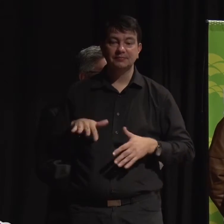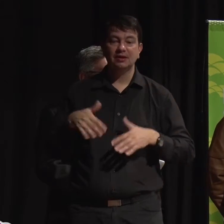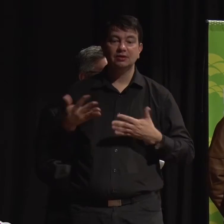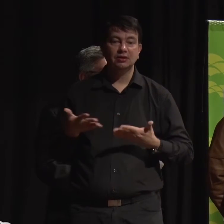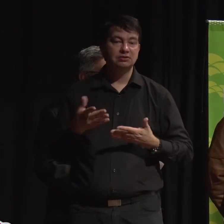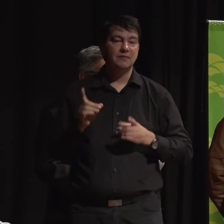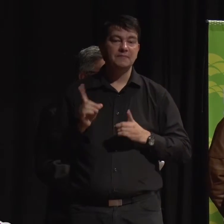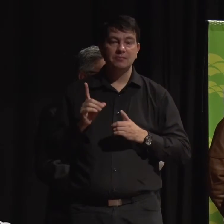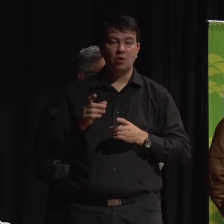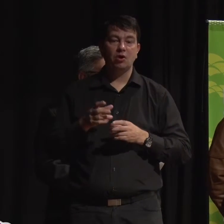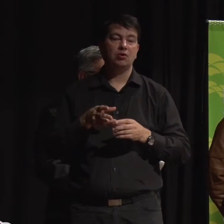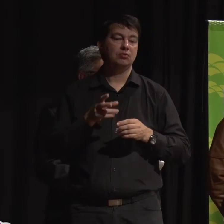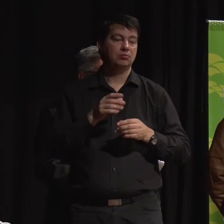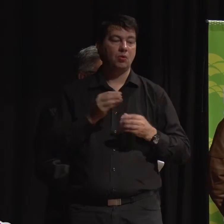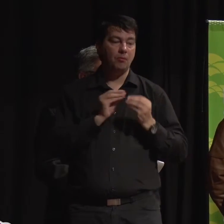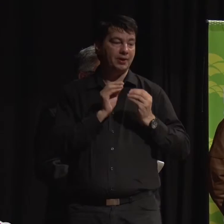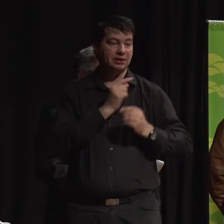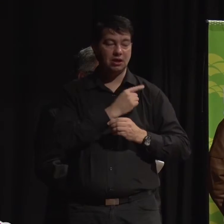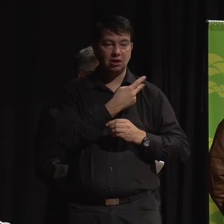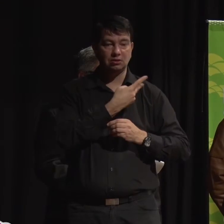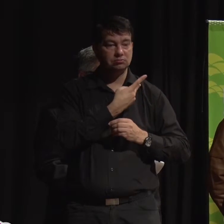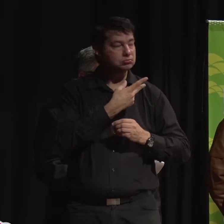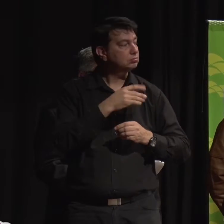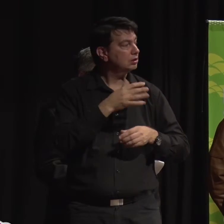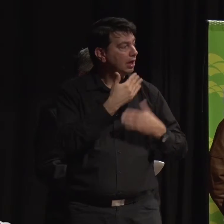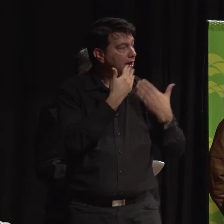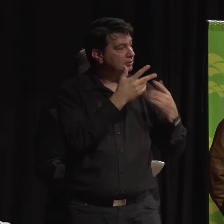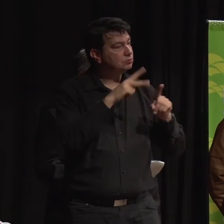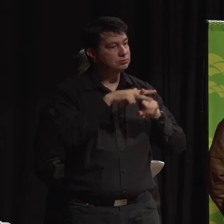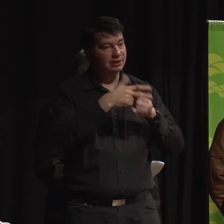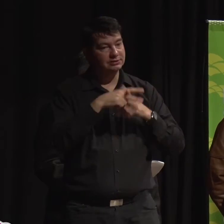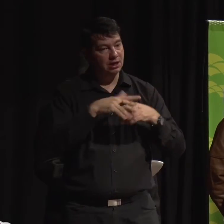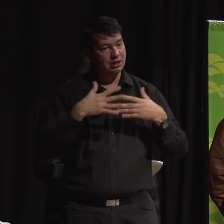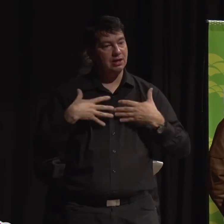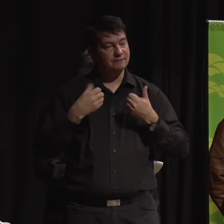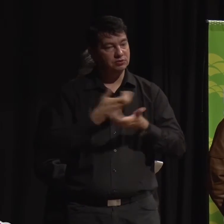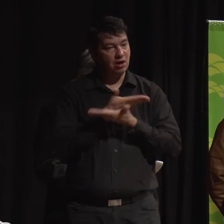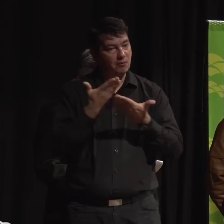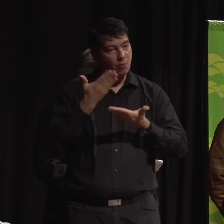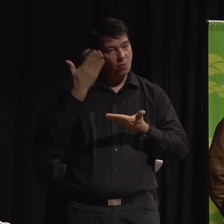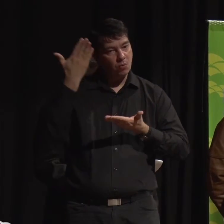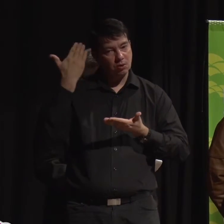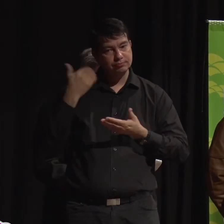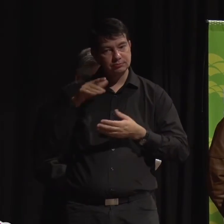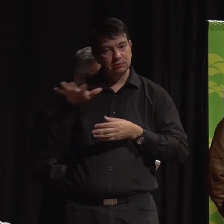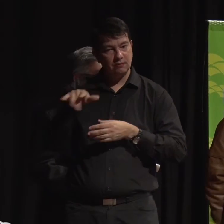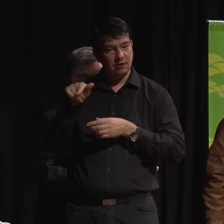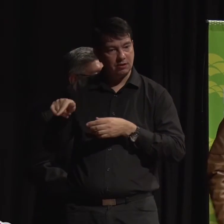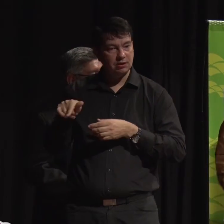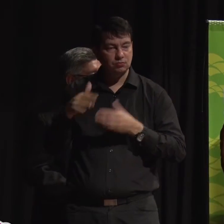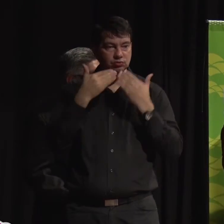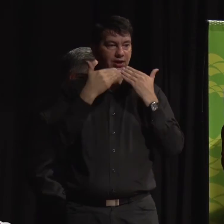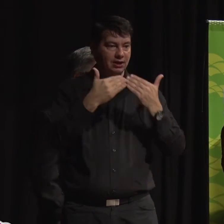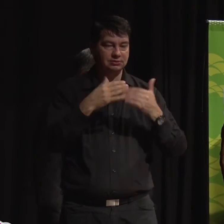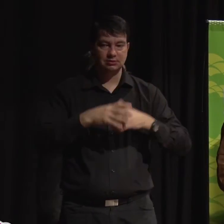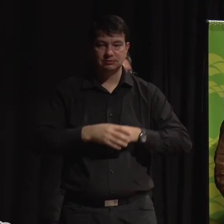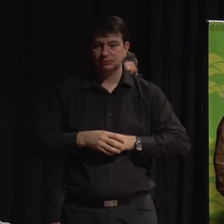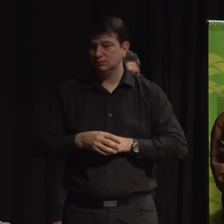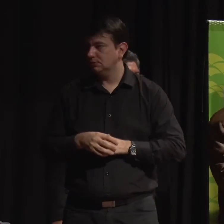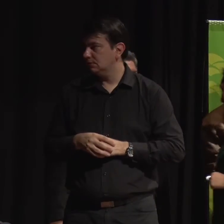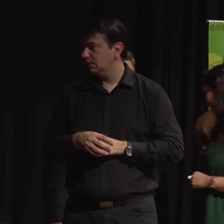conclusiones que sacaron en ese taller de la defensoría las agradecemos a todos por habernos este ayudado a venir muchas gracias